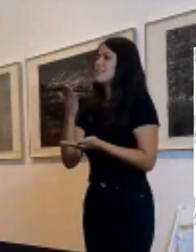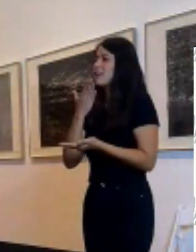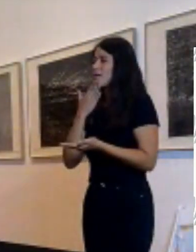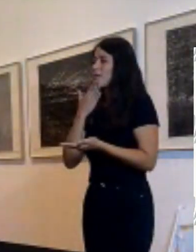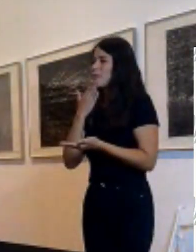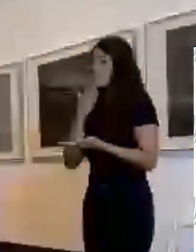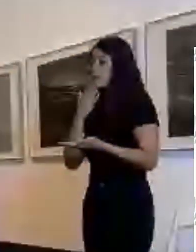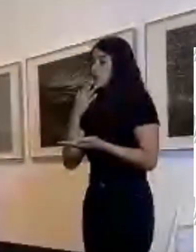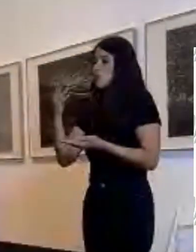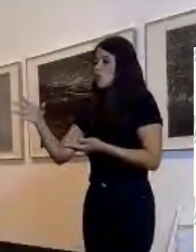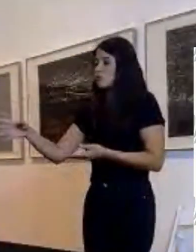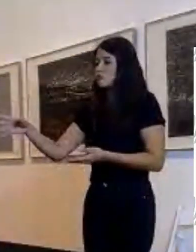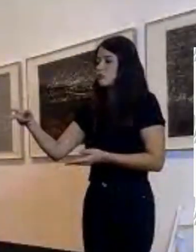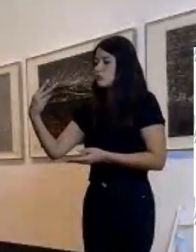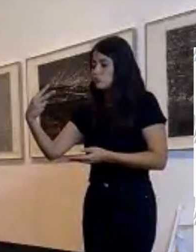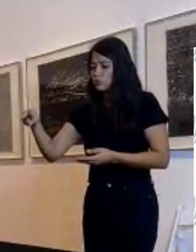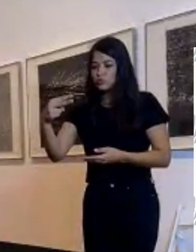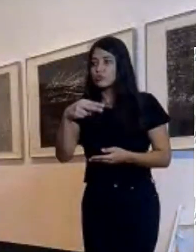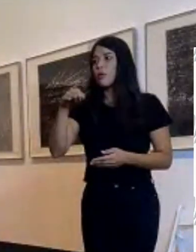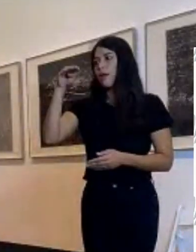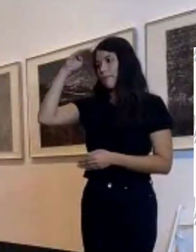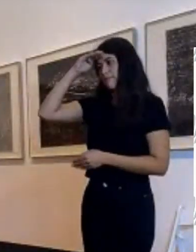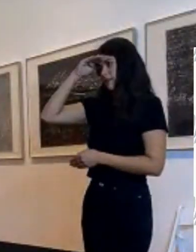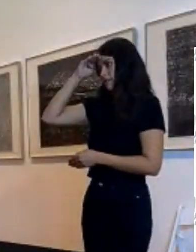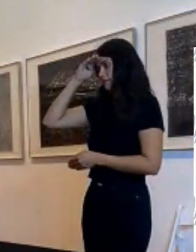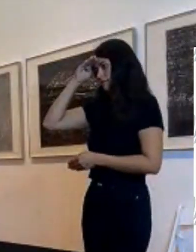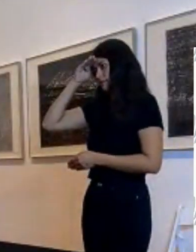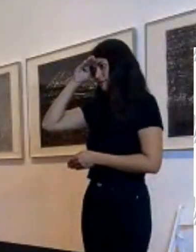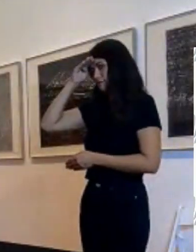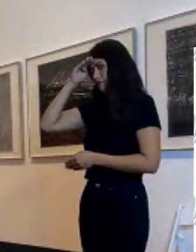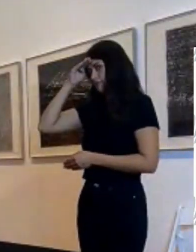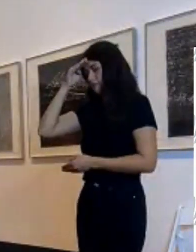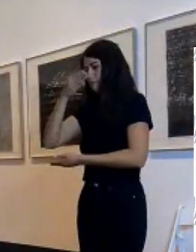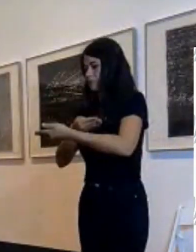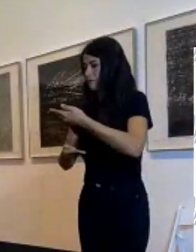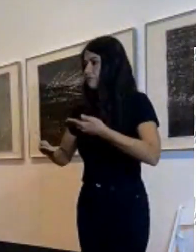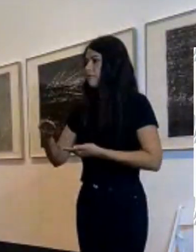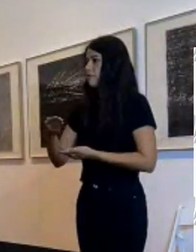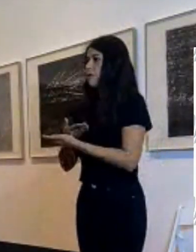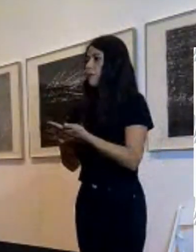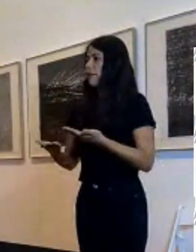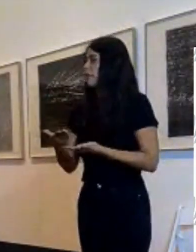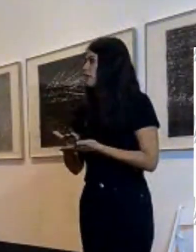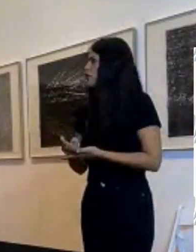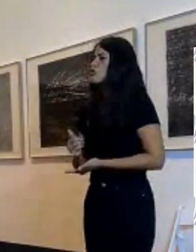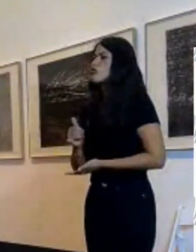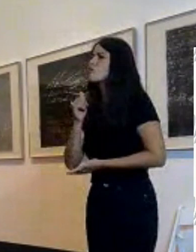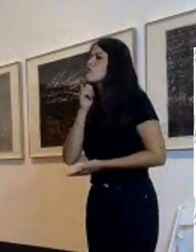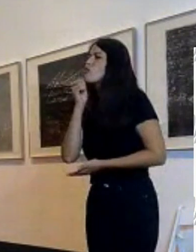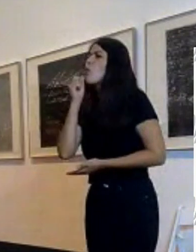través de la vivencia del adulto mayor, que no sé cuántas obras de